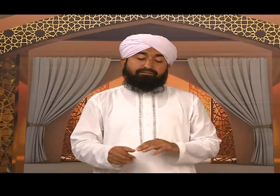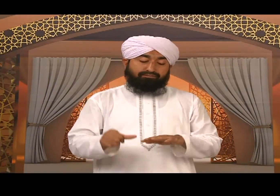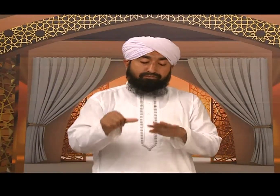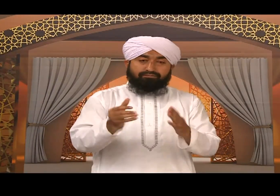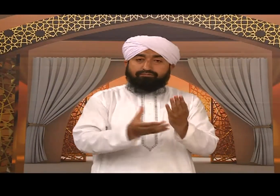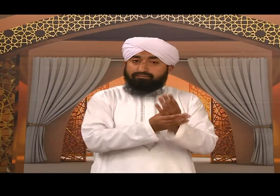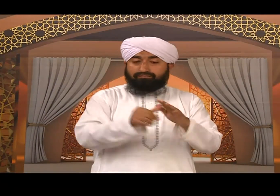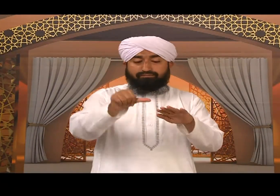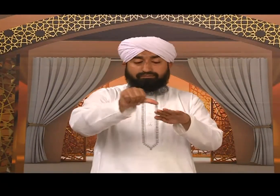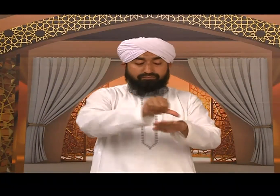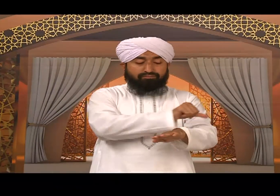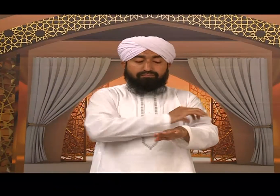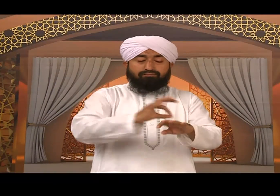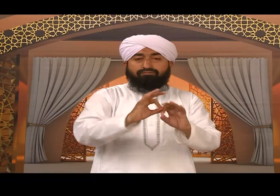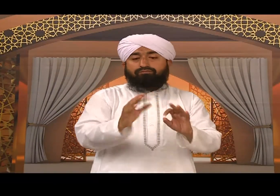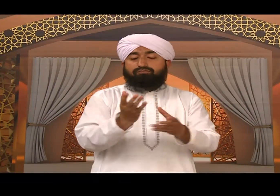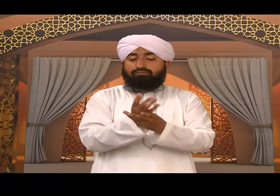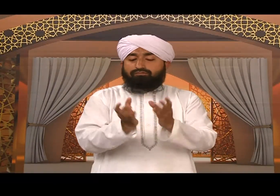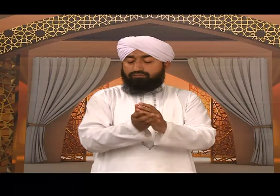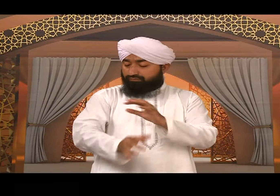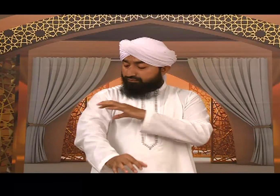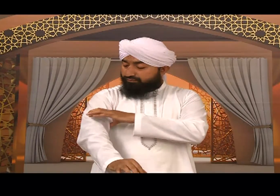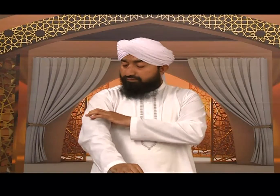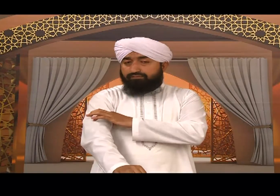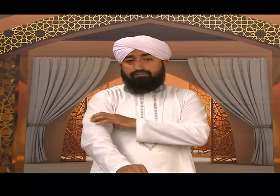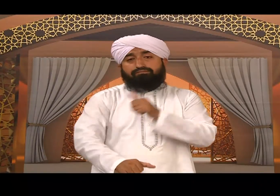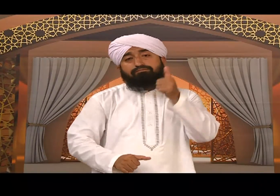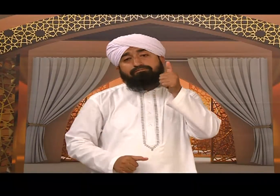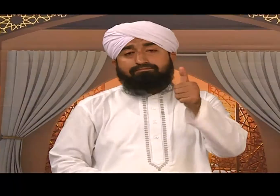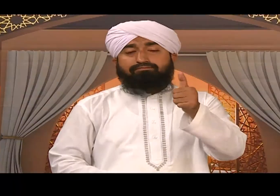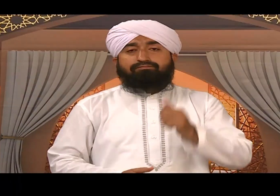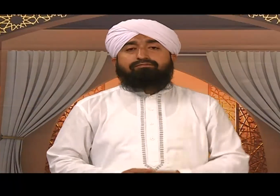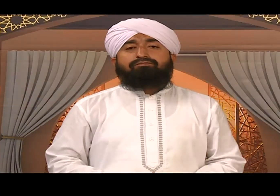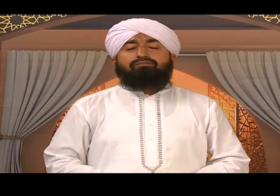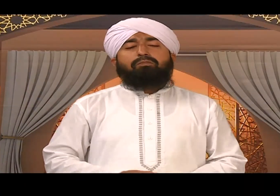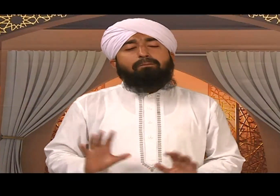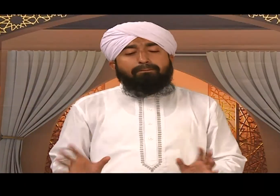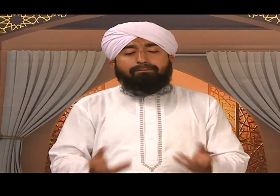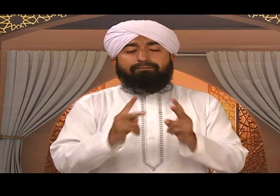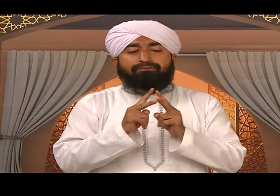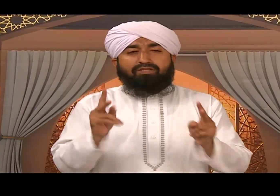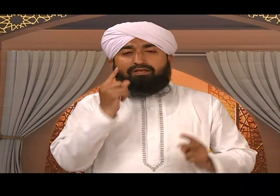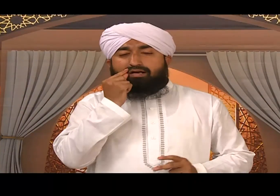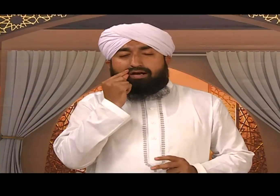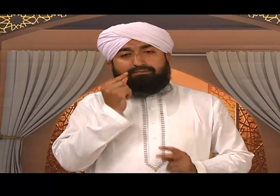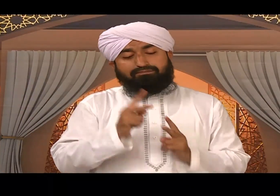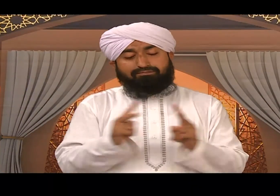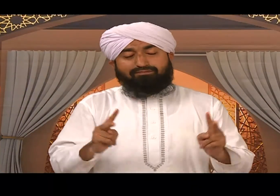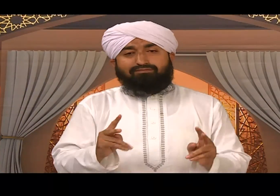دھو لیجئے۔ دونوں ہاتھ آدھے بازو تک دھونا مستحب ہے۔ اکثر لوگ چلو میں پانی لے کر پہنچے سے 3 بار